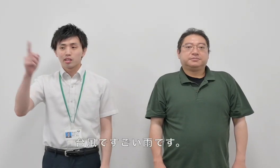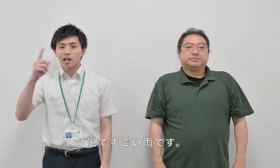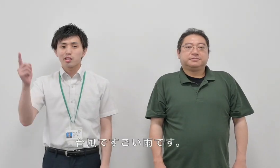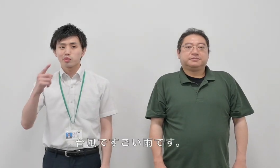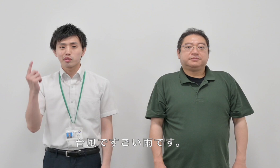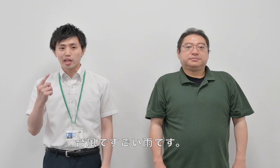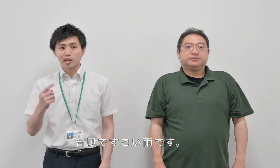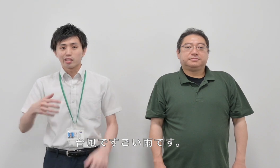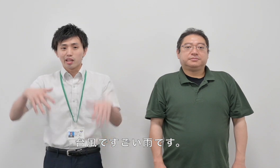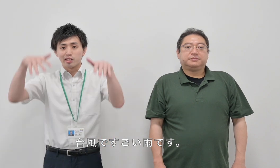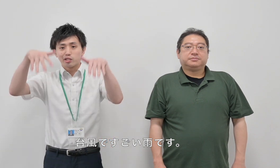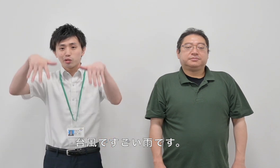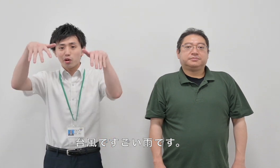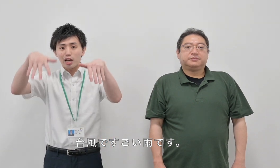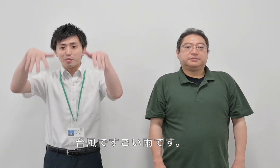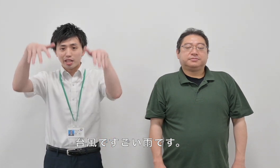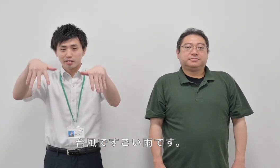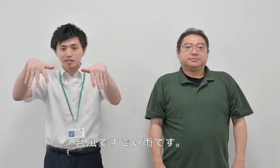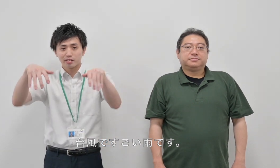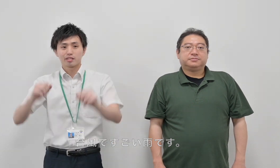台風で、すごい雨です。